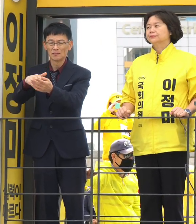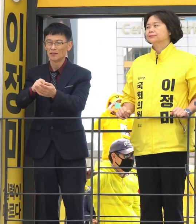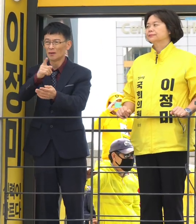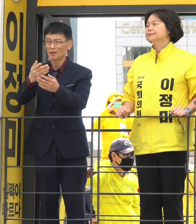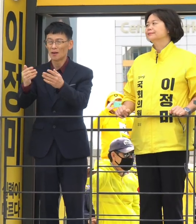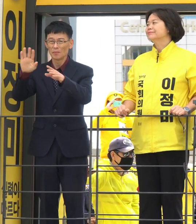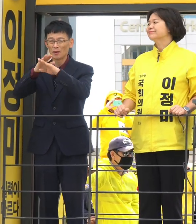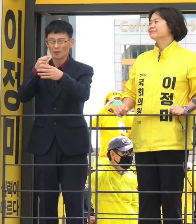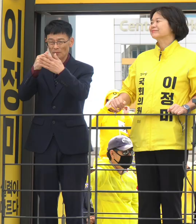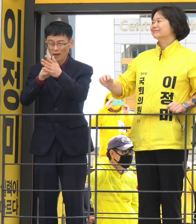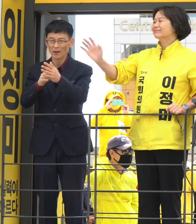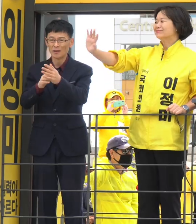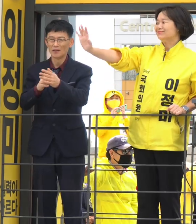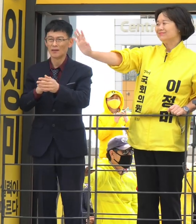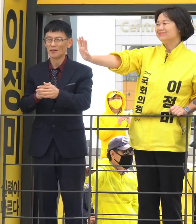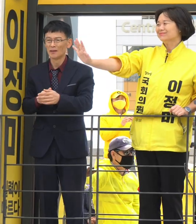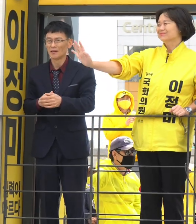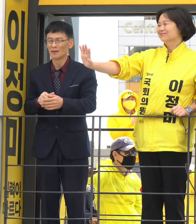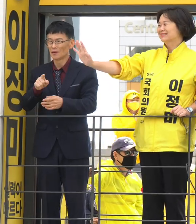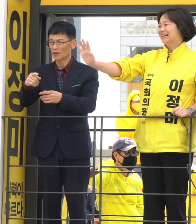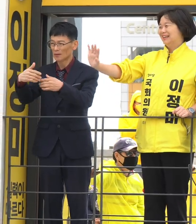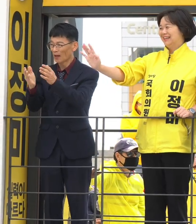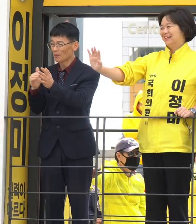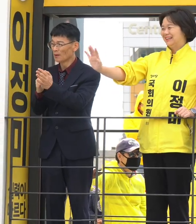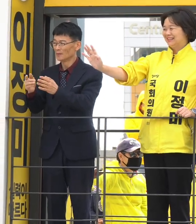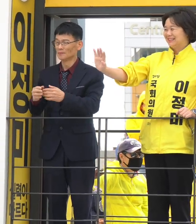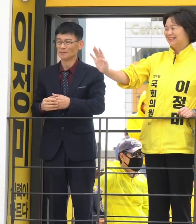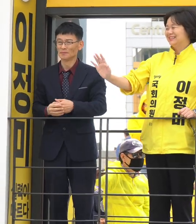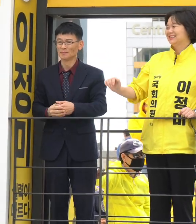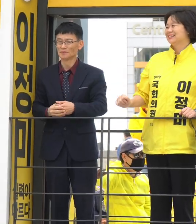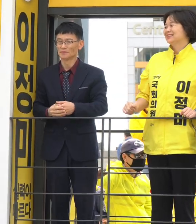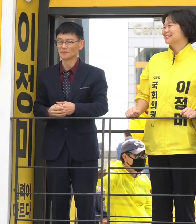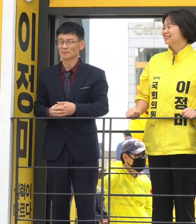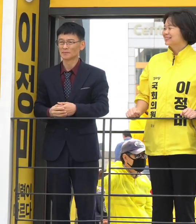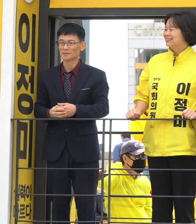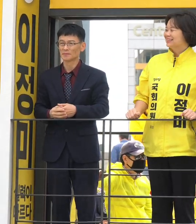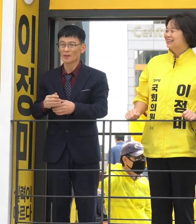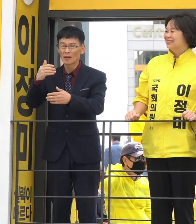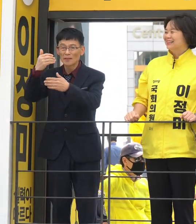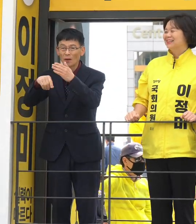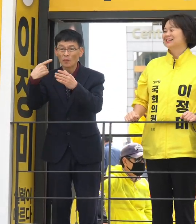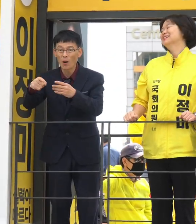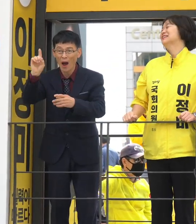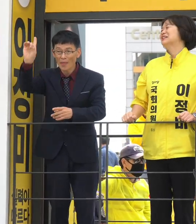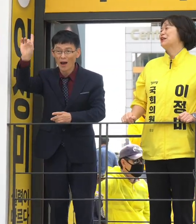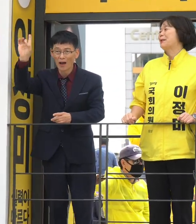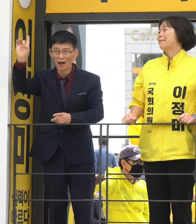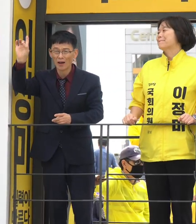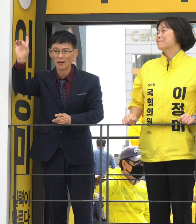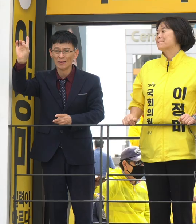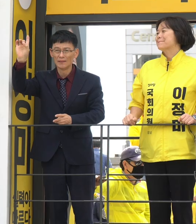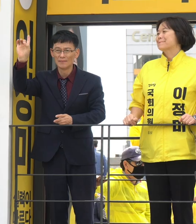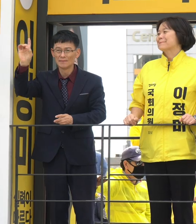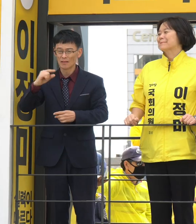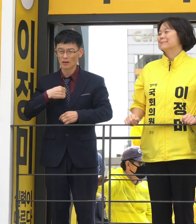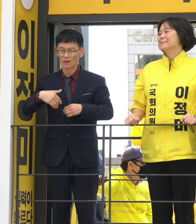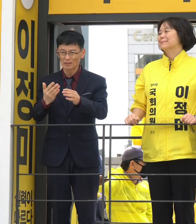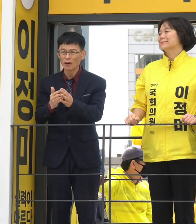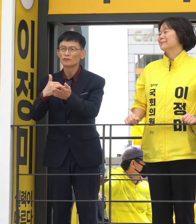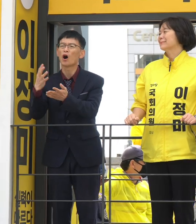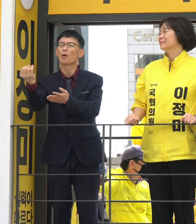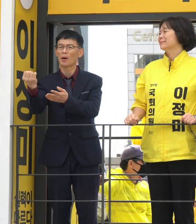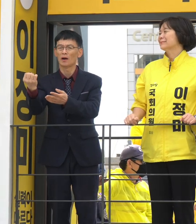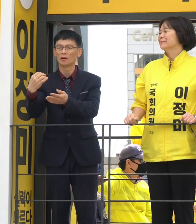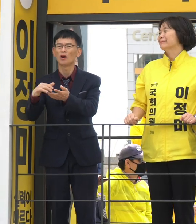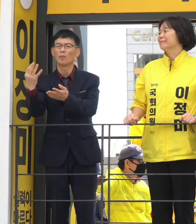1당도 결정이 됐고 2당도 결정이 되었습니다. 남은 변수는 오직 정의당이 몇 석을